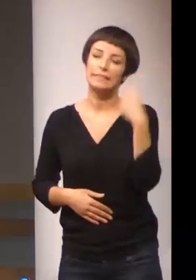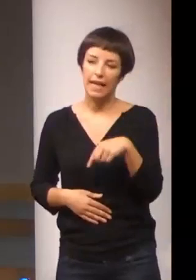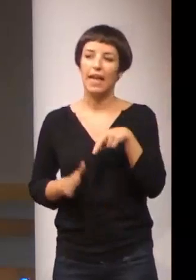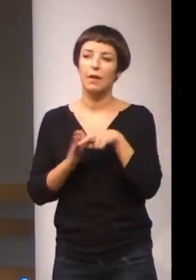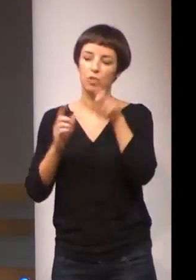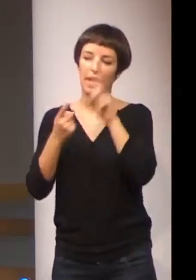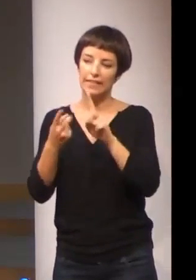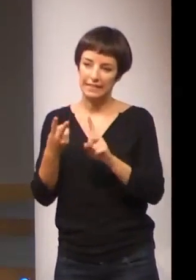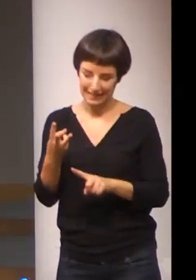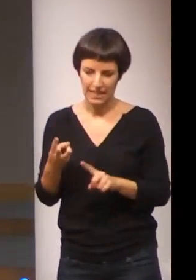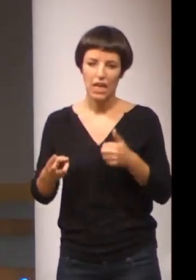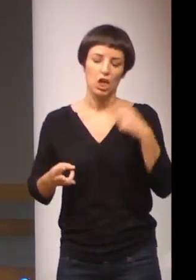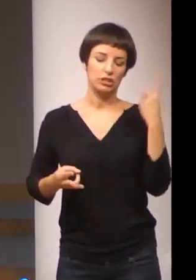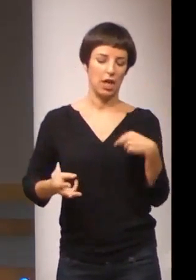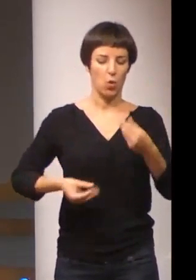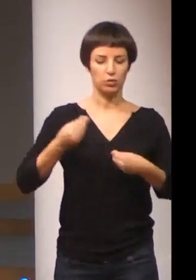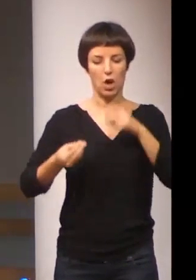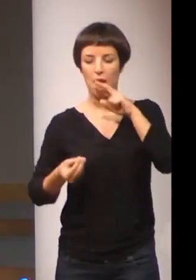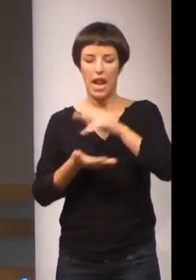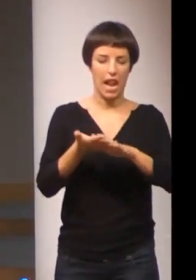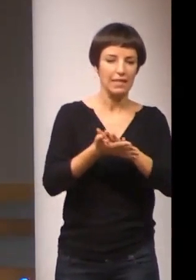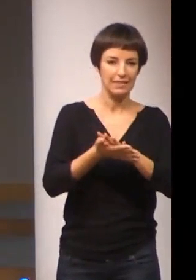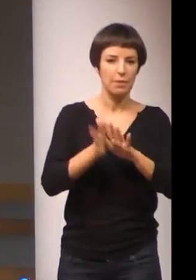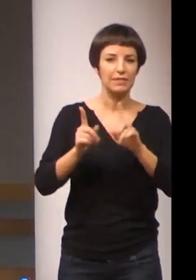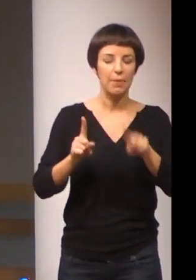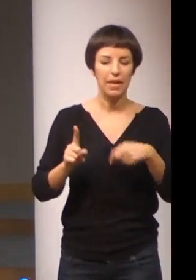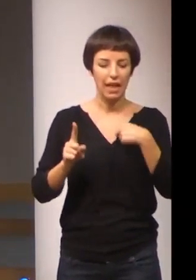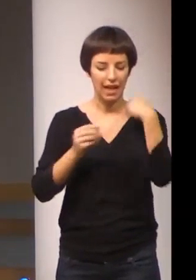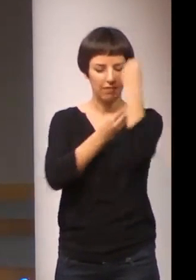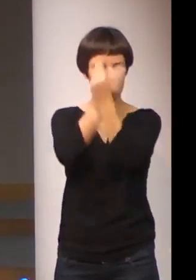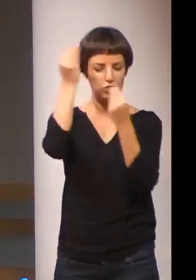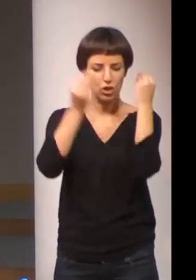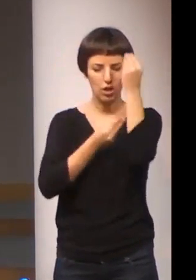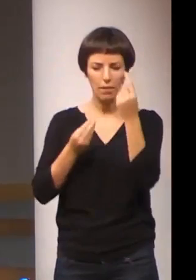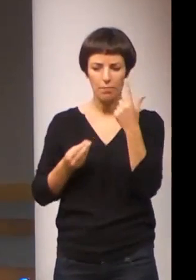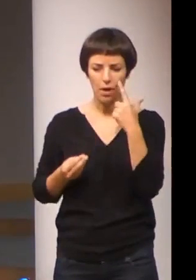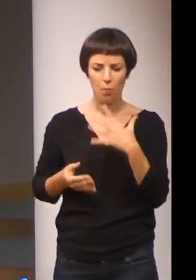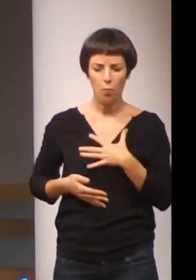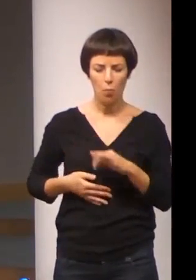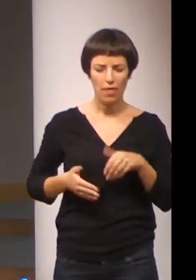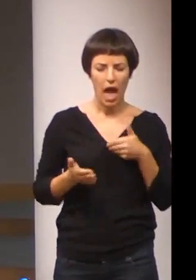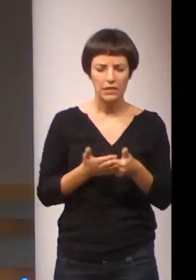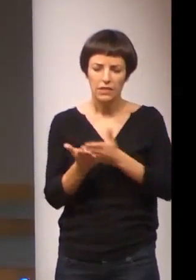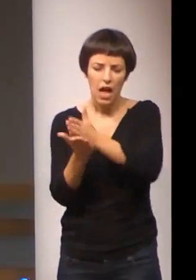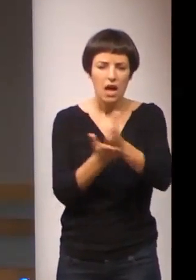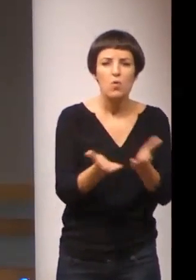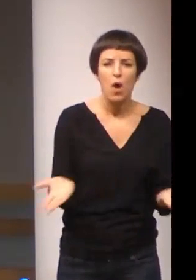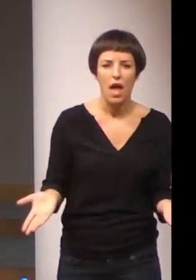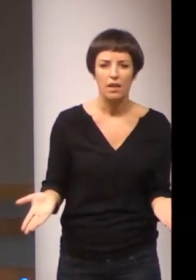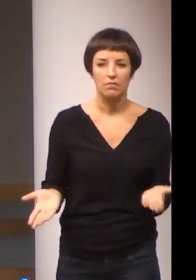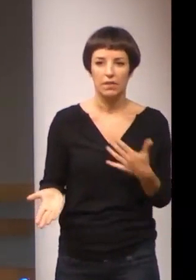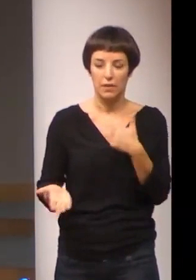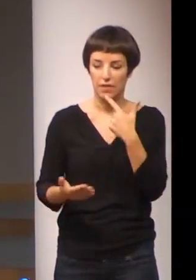solamente poderlos usar, sino además tener una reflexión sobre cuáles son sus potencialidades. Por tanto, una relación